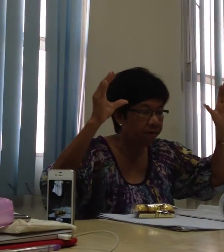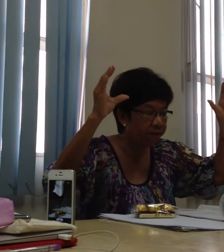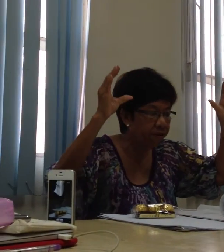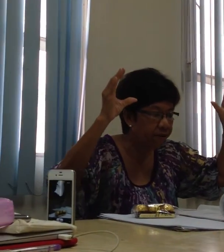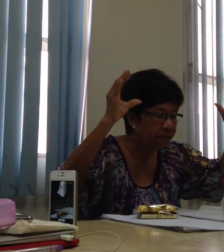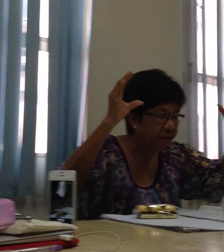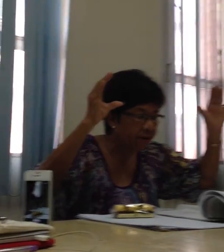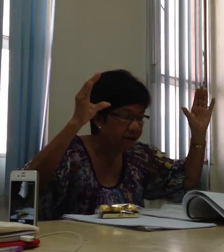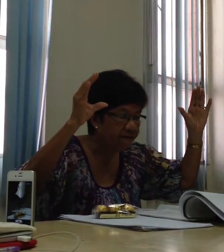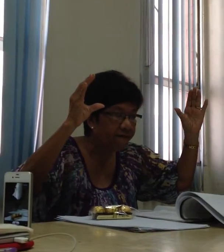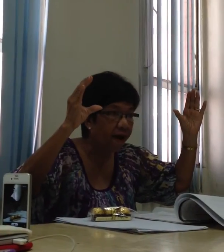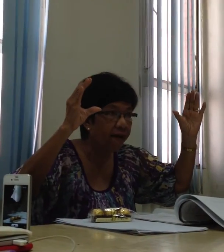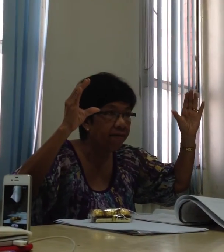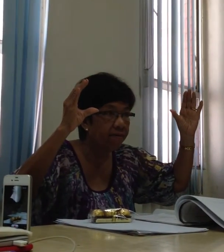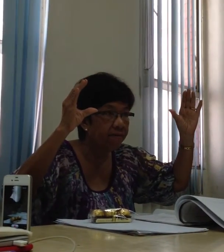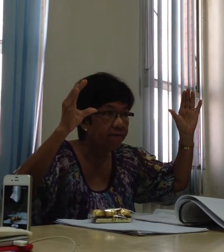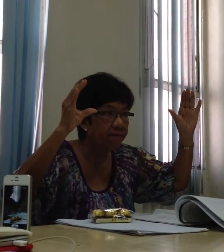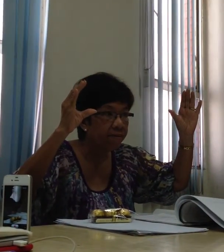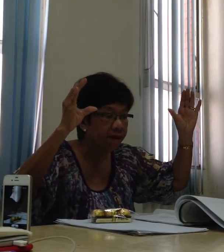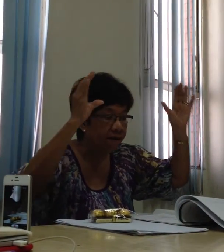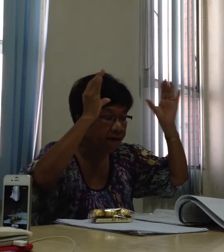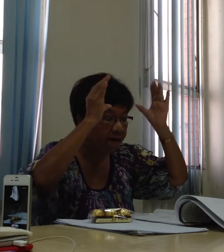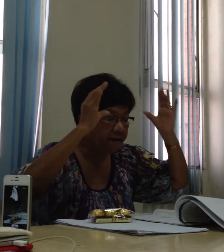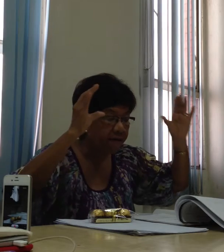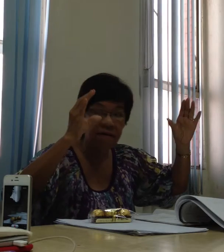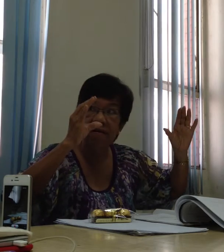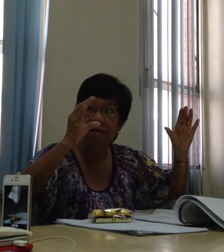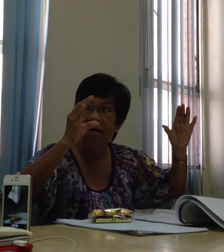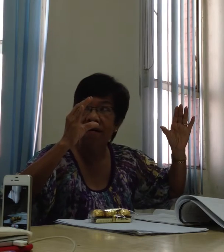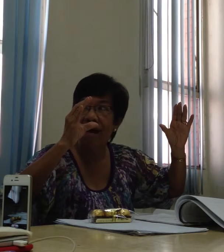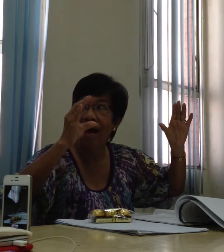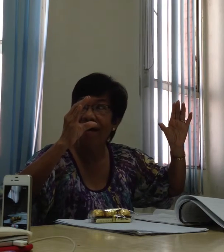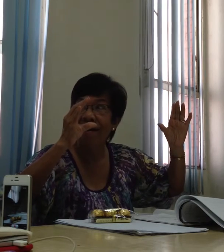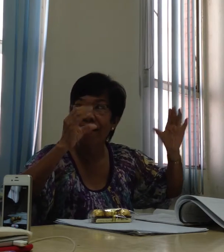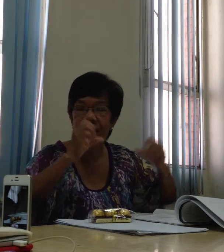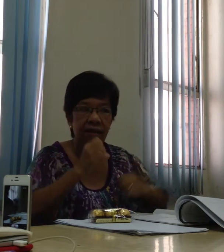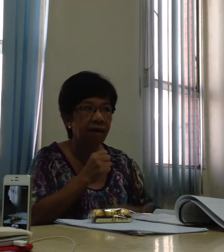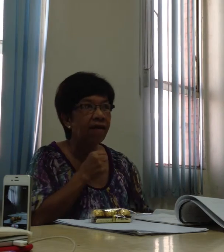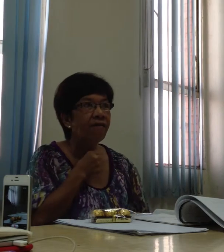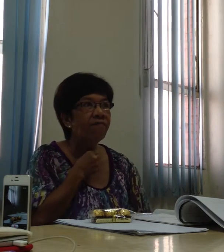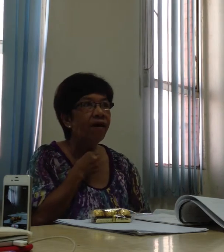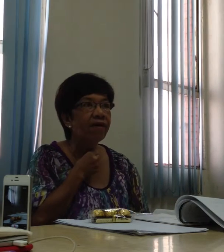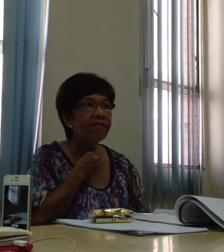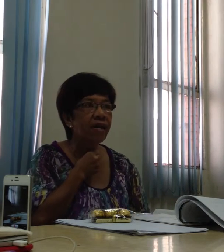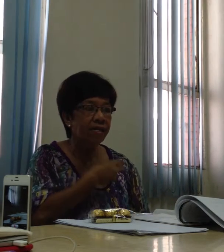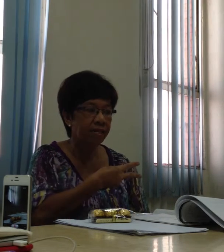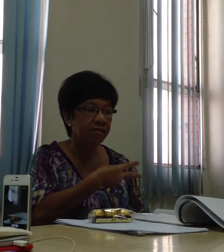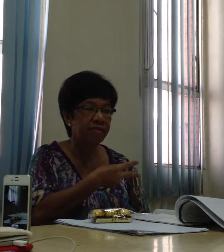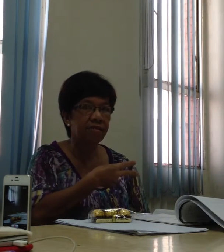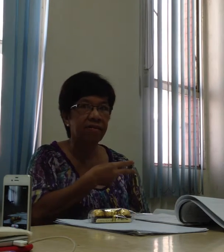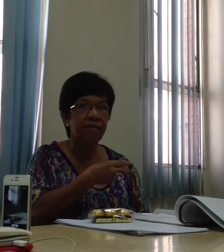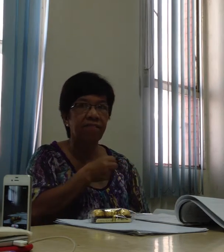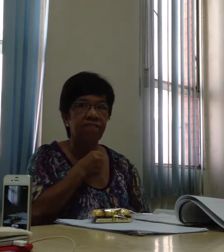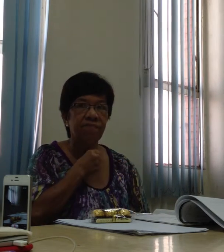corn. Frog. Papa. Frog. Hindi na sila. Frog is like this.